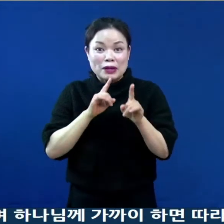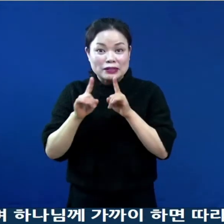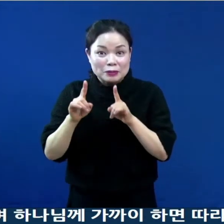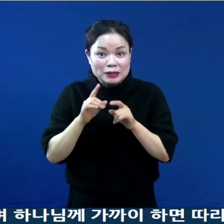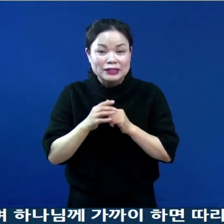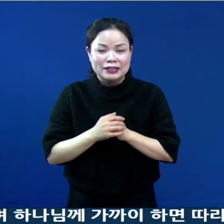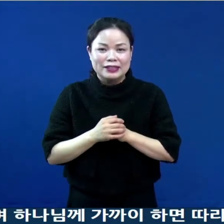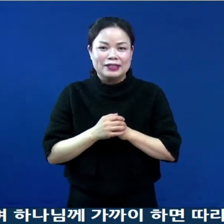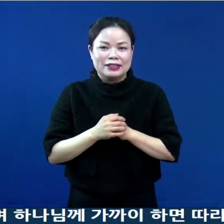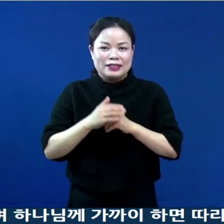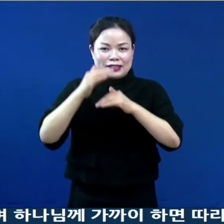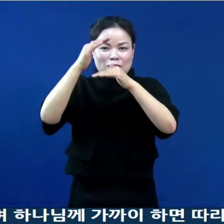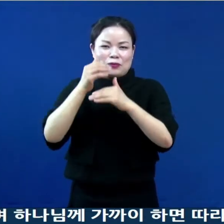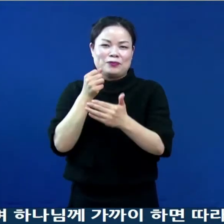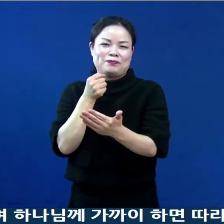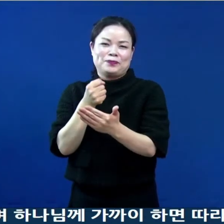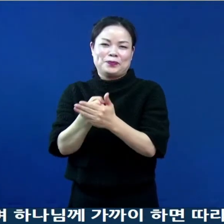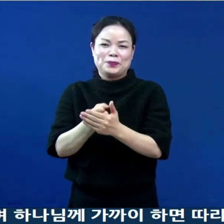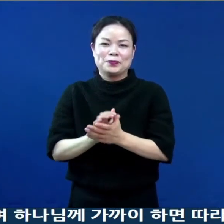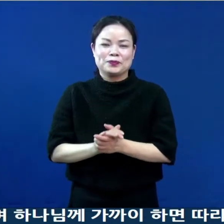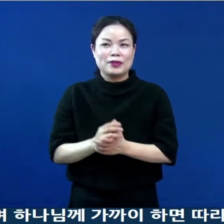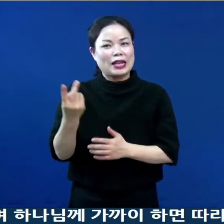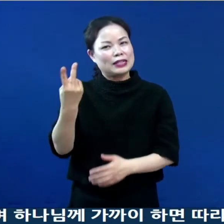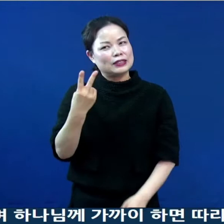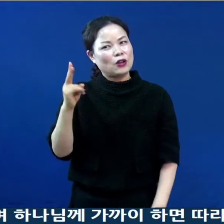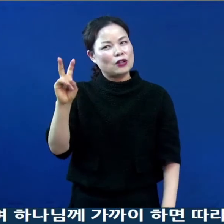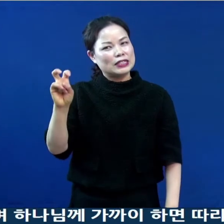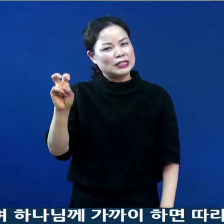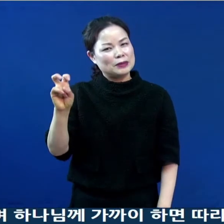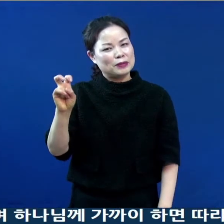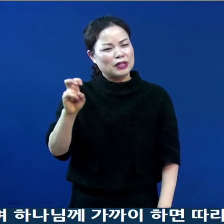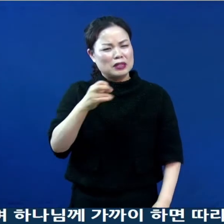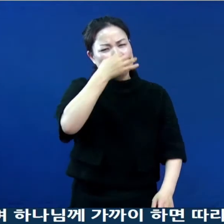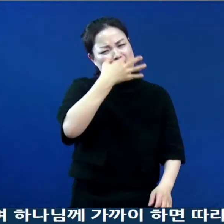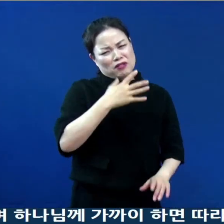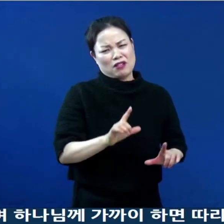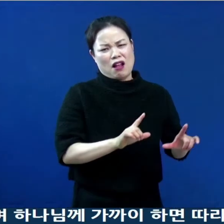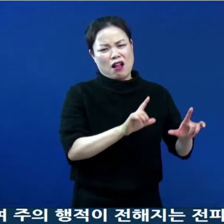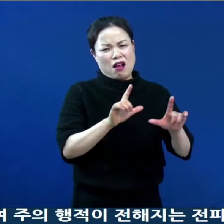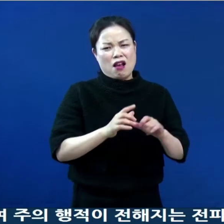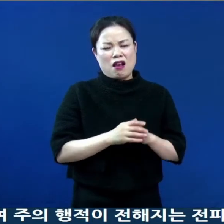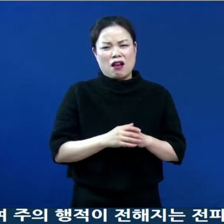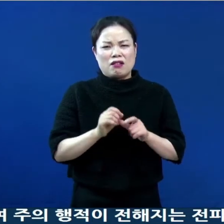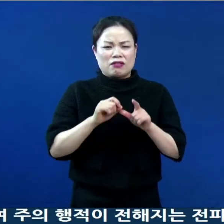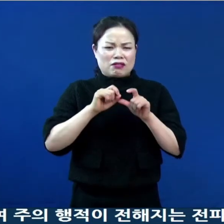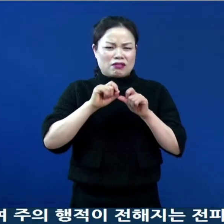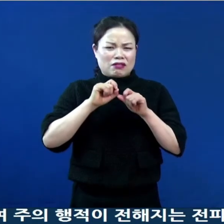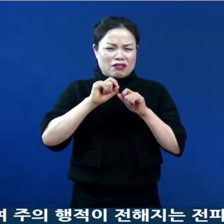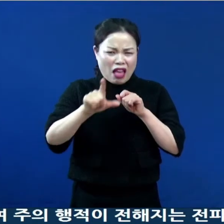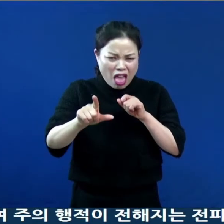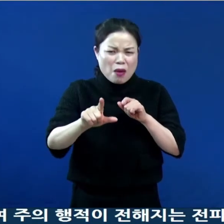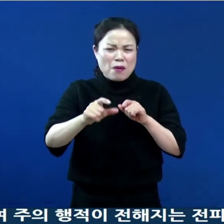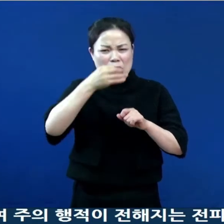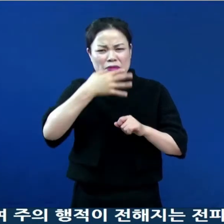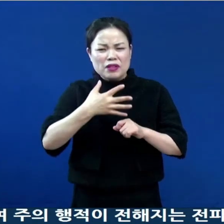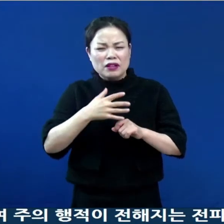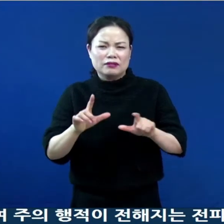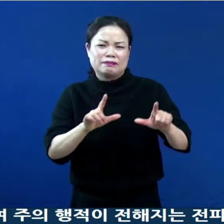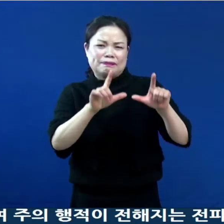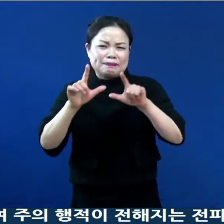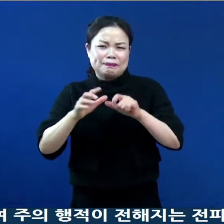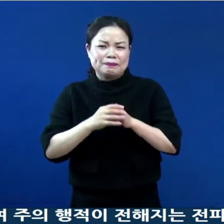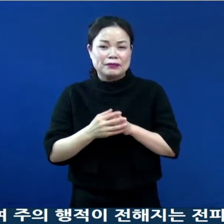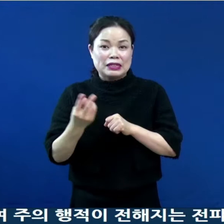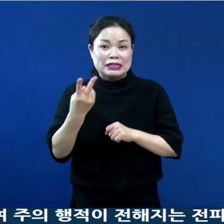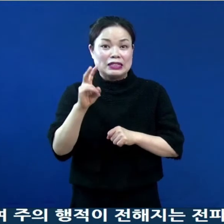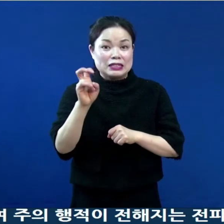말씀을 본문으로 정했습니다. 2020년 참 힘든 삶을 대부분 우리가 살아왔습니다. 2020년